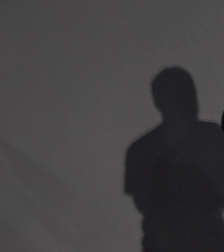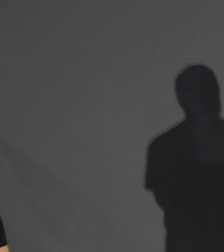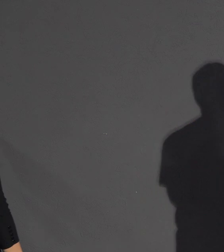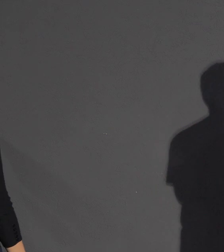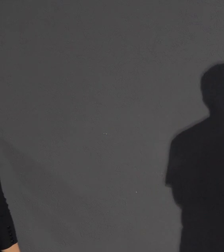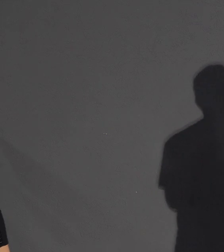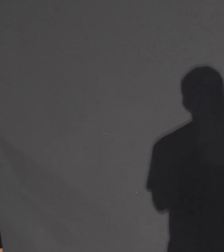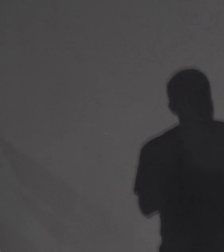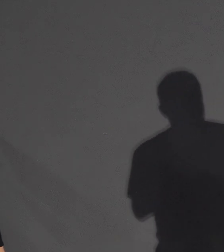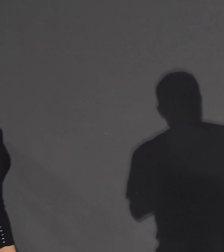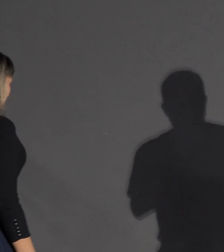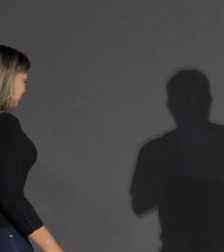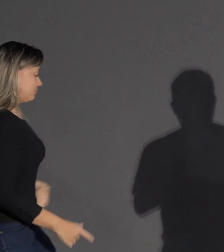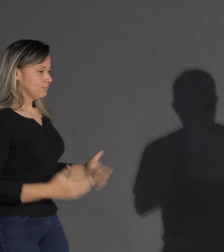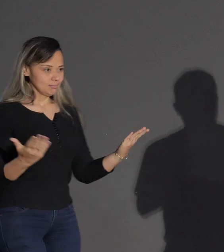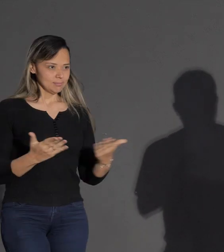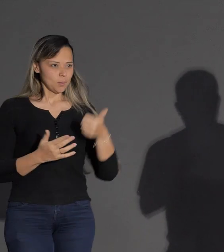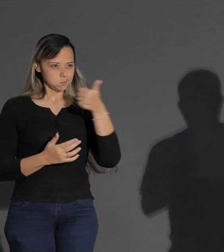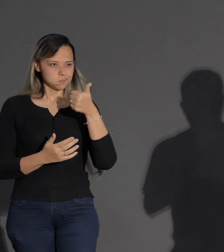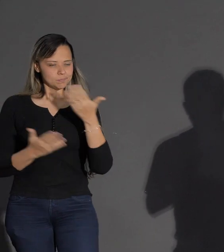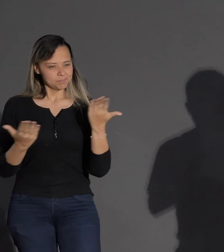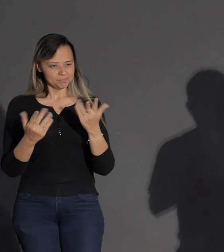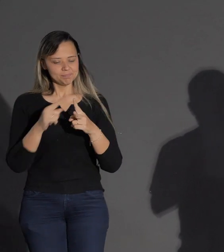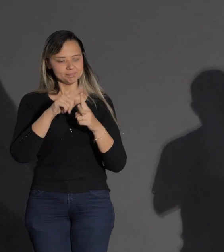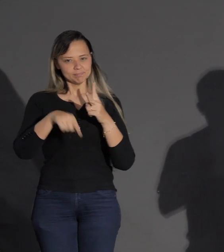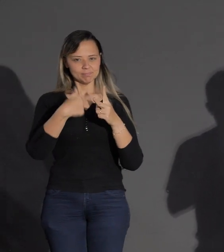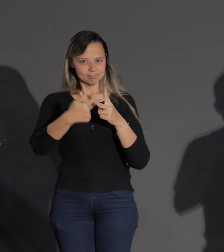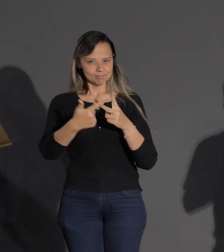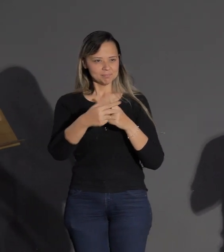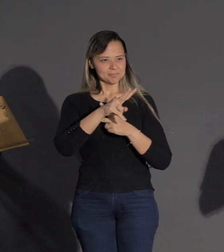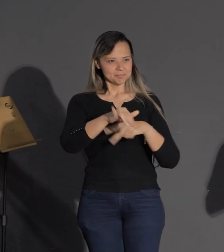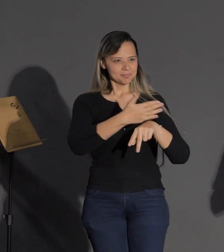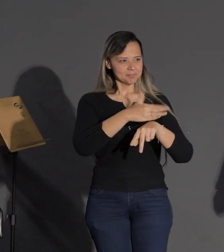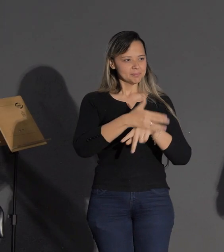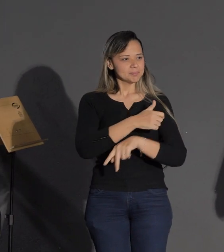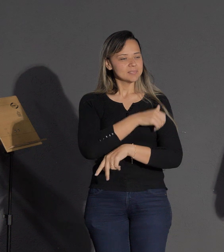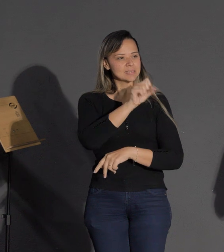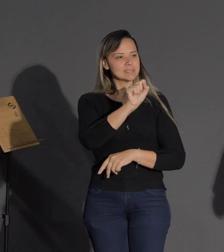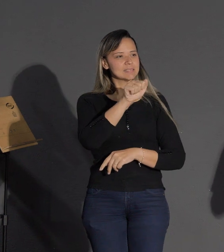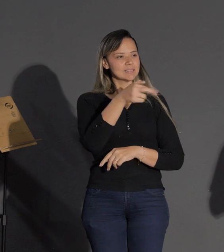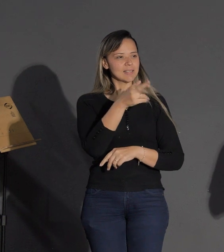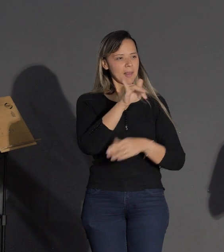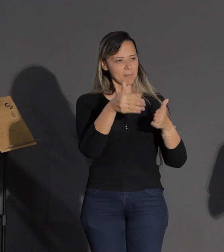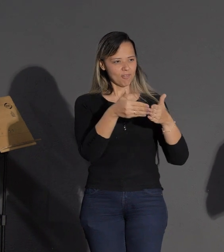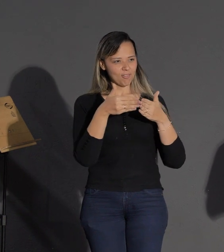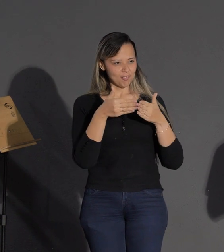Então, esse foi o dueto número 1 do Desbois. Agora vamos tocar o dueto número 2 com a aluna Sandri Ehren, por